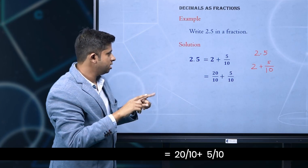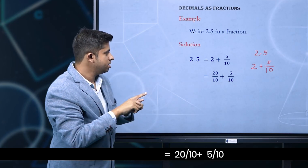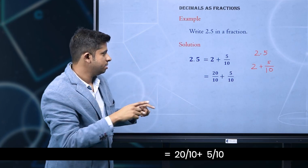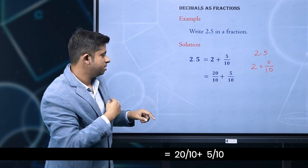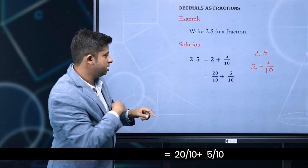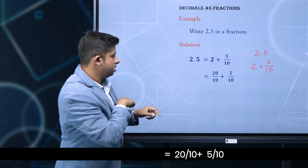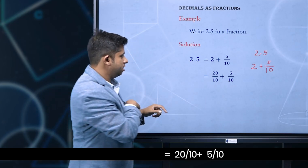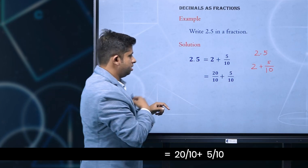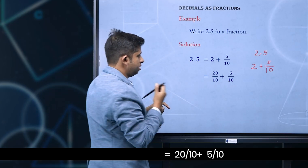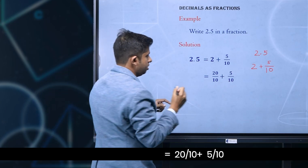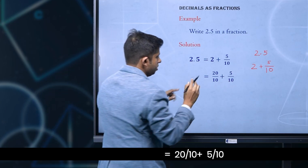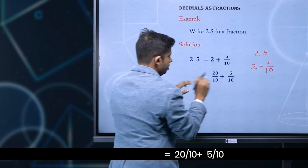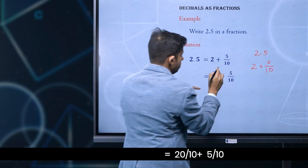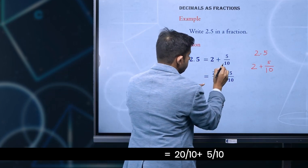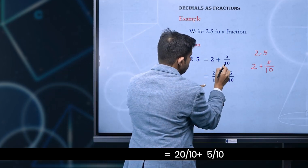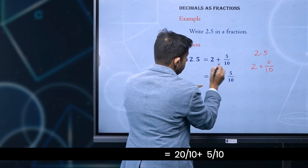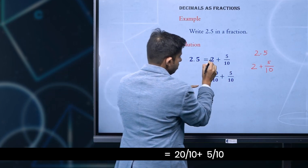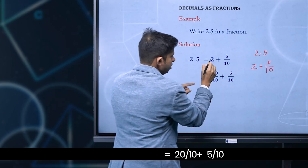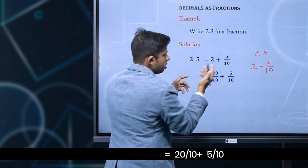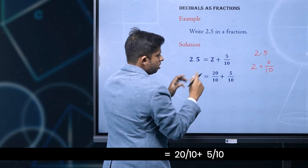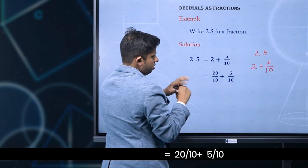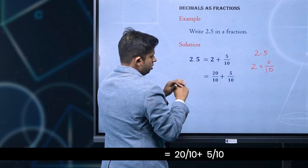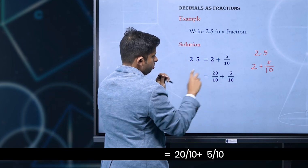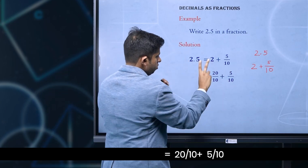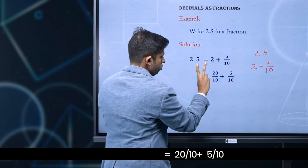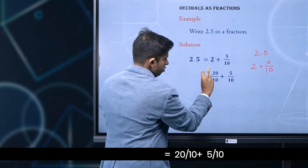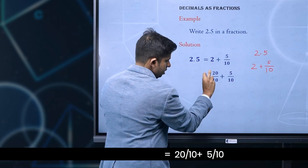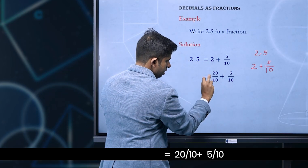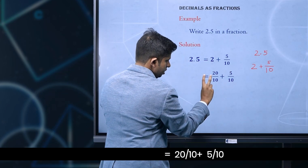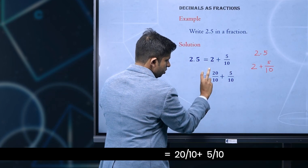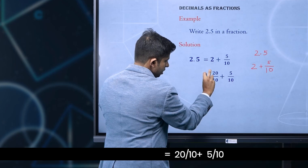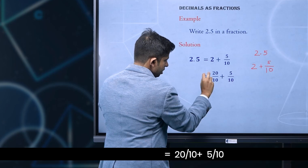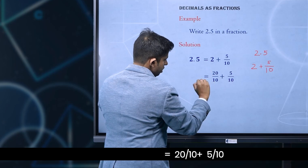बरोबर 20/10 अधिक 5/10